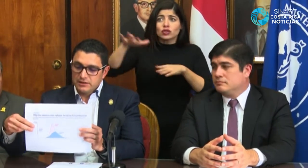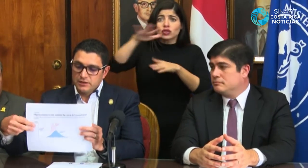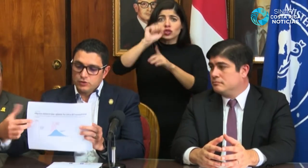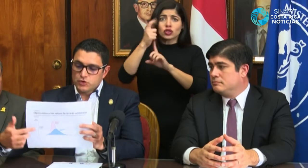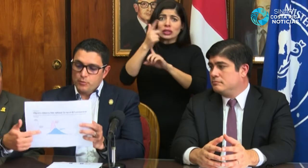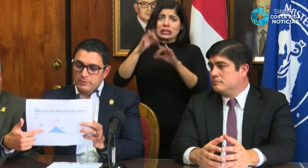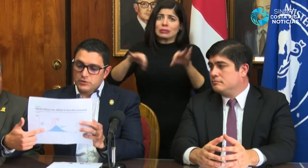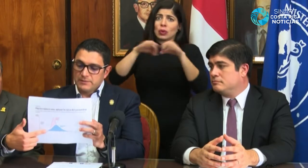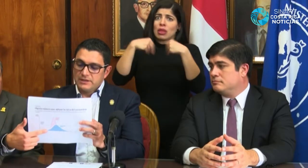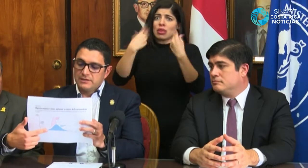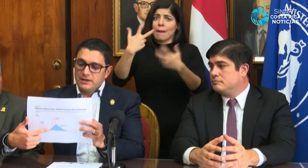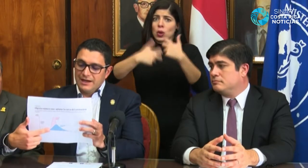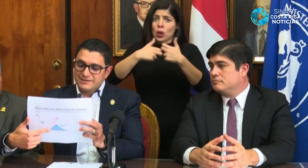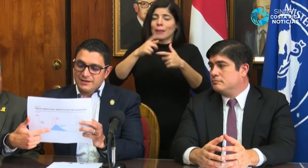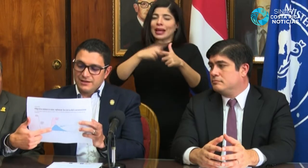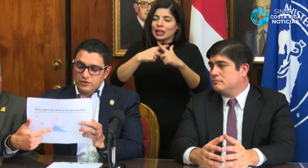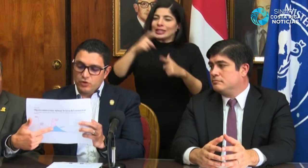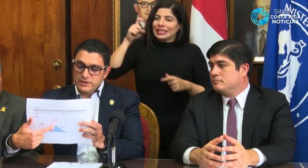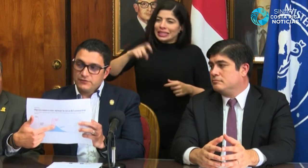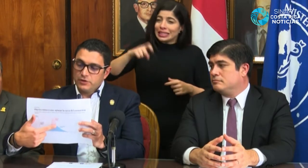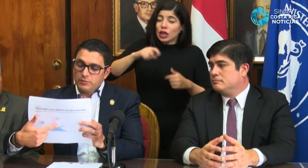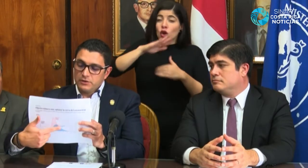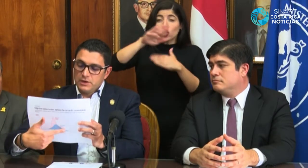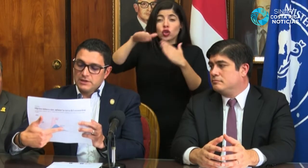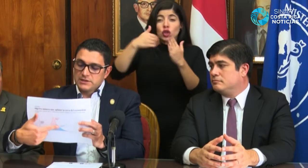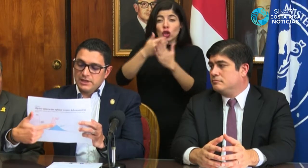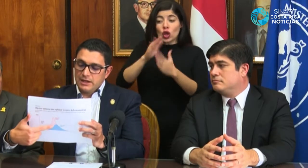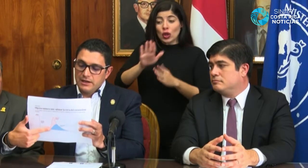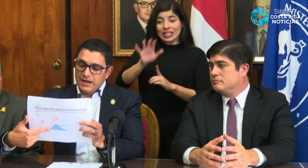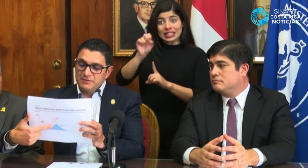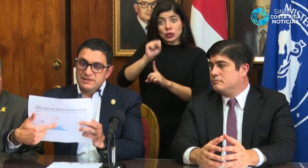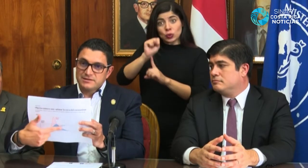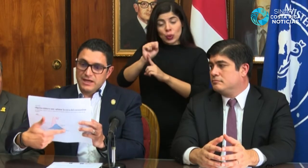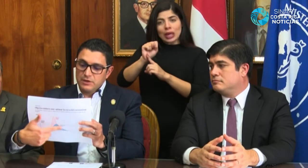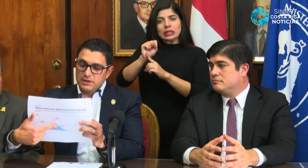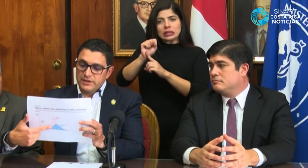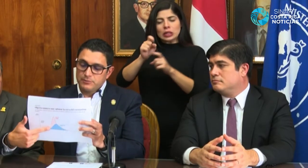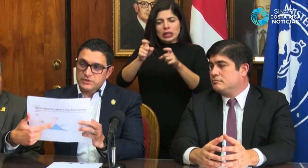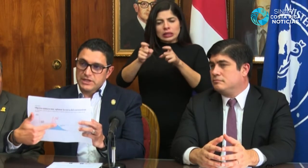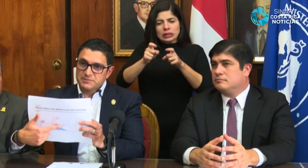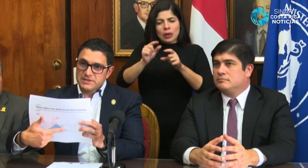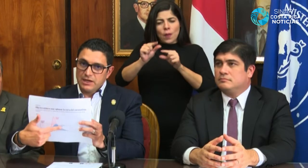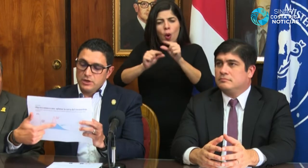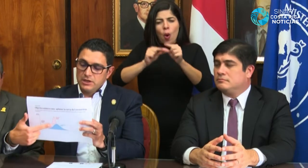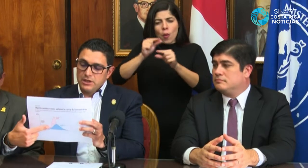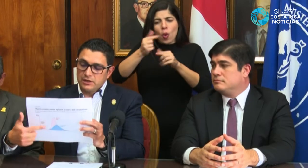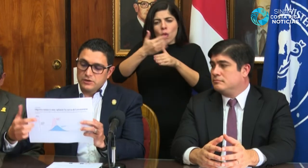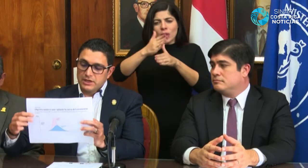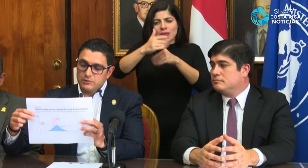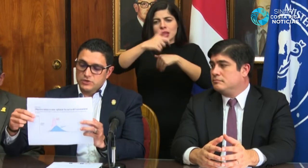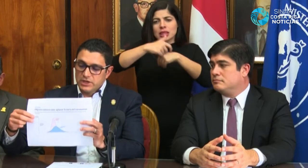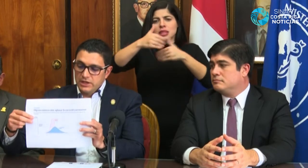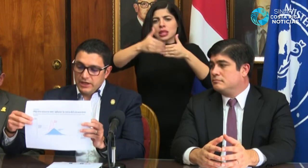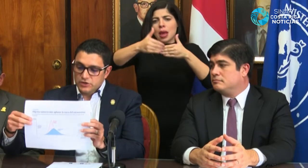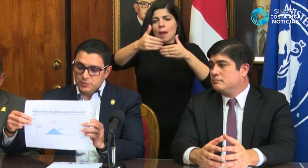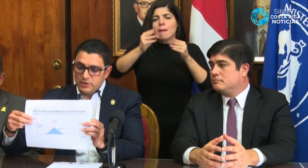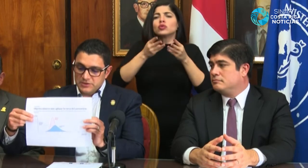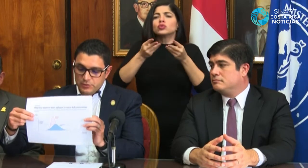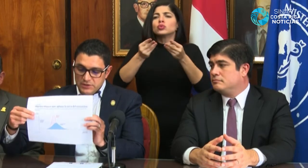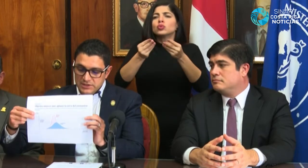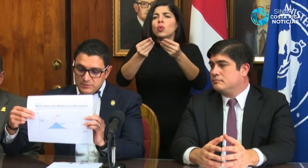importante. Entonces ocupamos justamente hacer que todo este fenómeno sea administrado en el tiempo, sea espaciado y que no tengamos